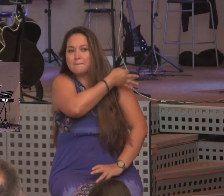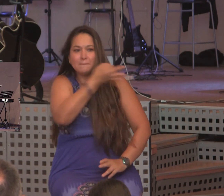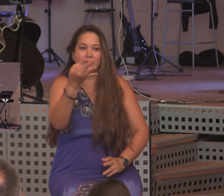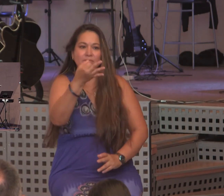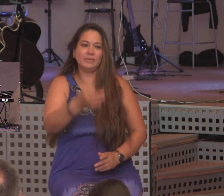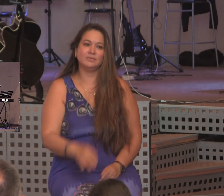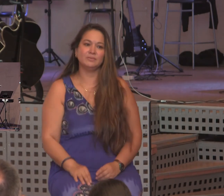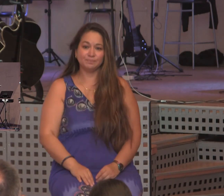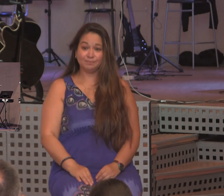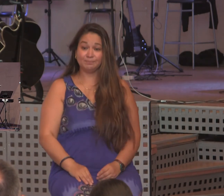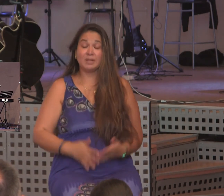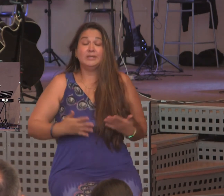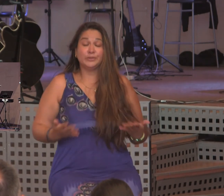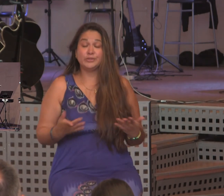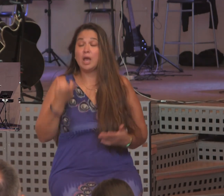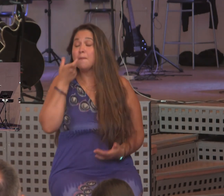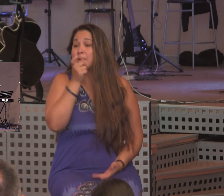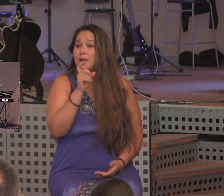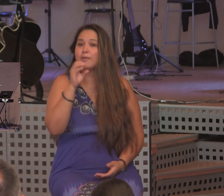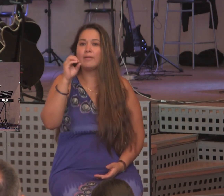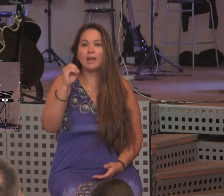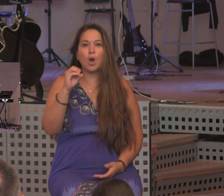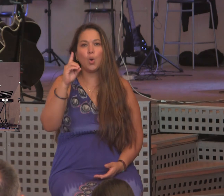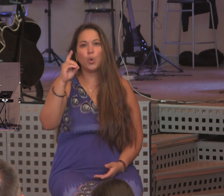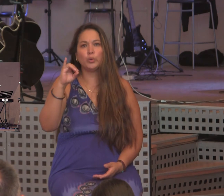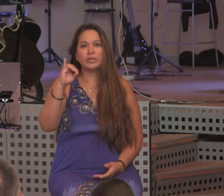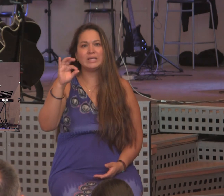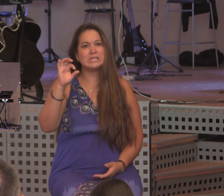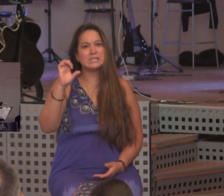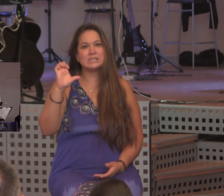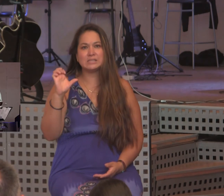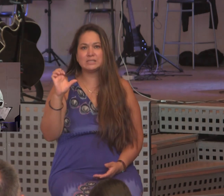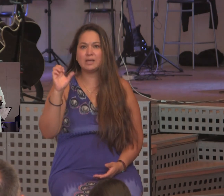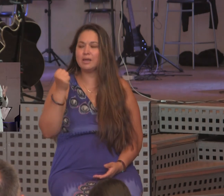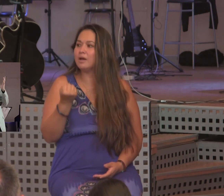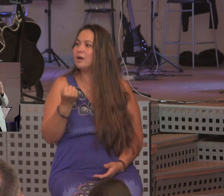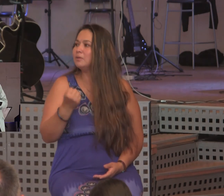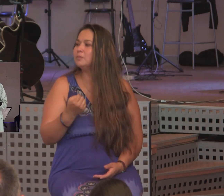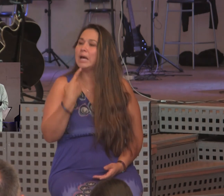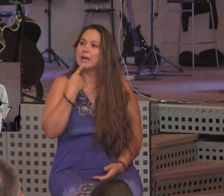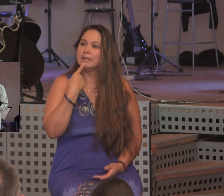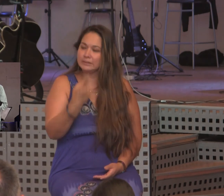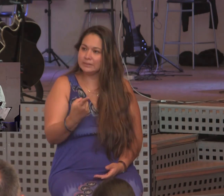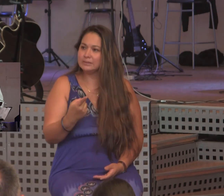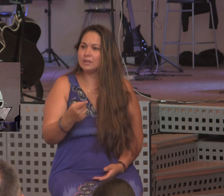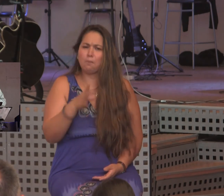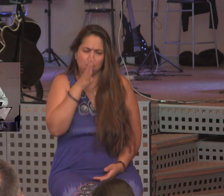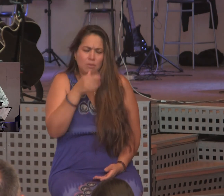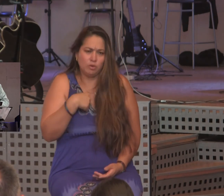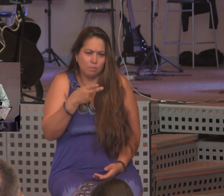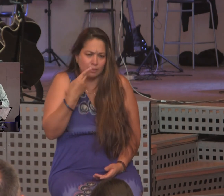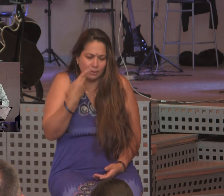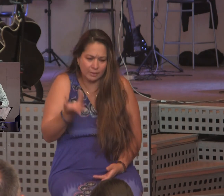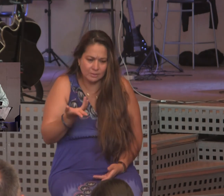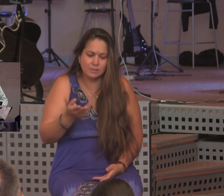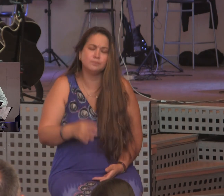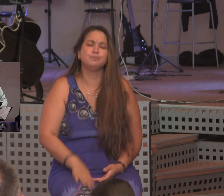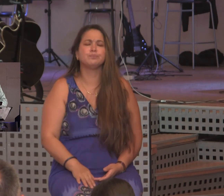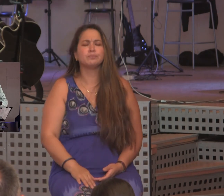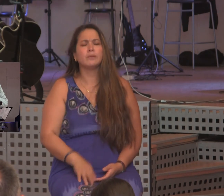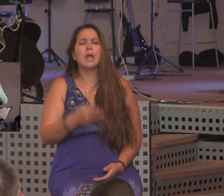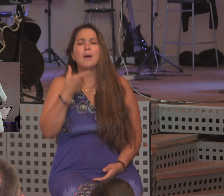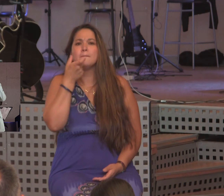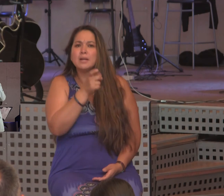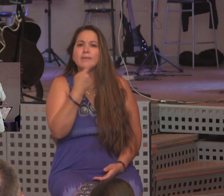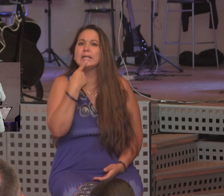¿Sabes cómo se traduce la palabra la Odisea? Esto me pareció interesante y por eso lo voy a decir. Está fuera de contexto, pero está interesante. La palabra